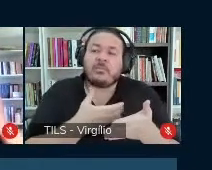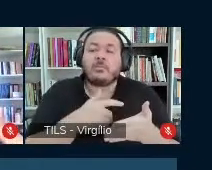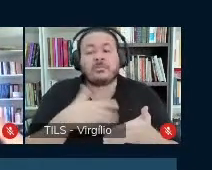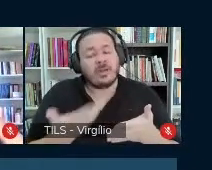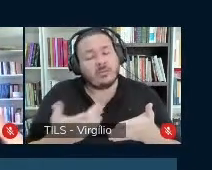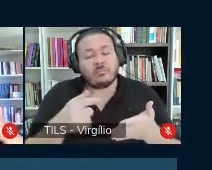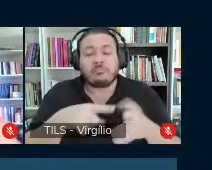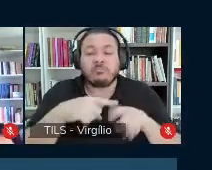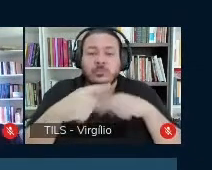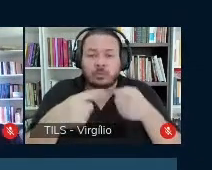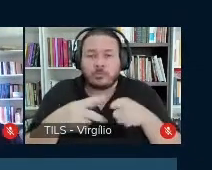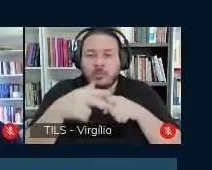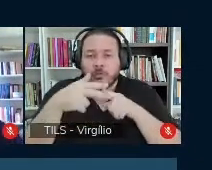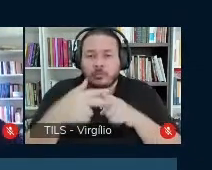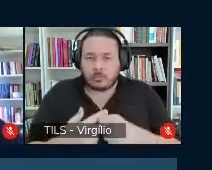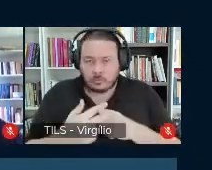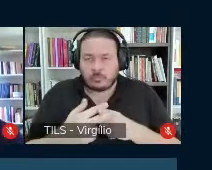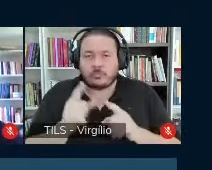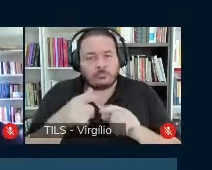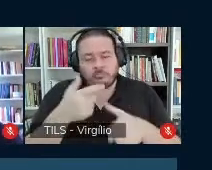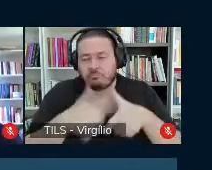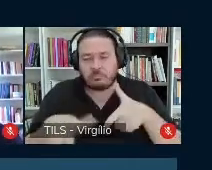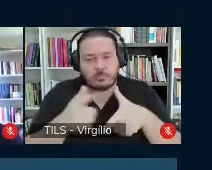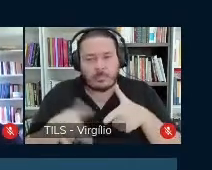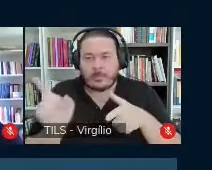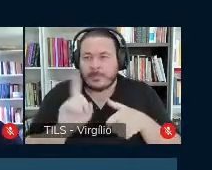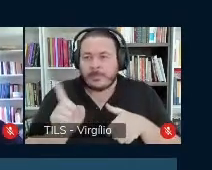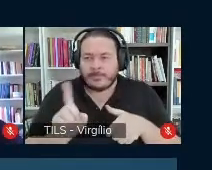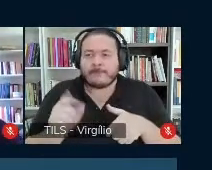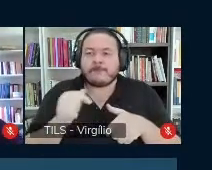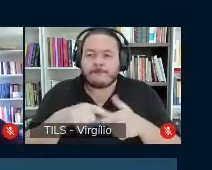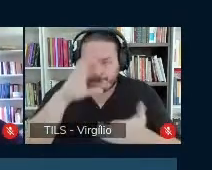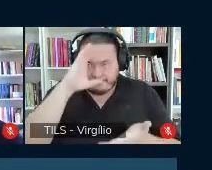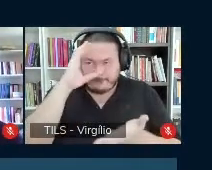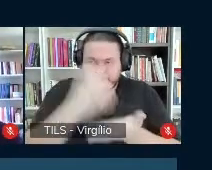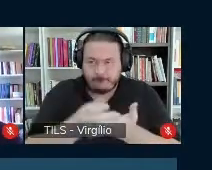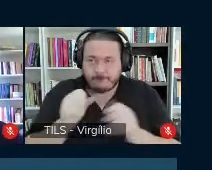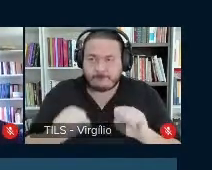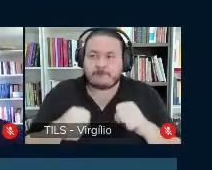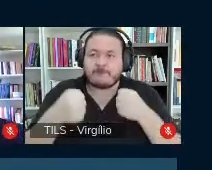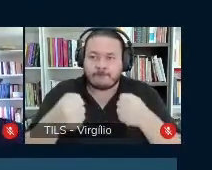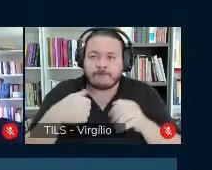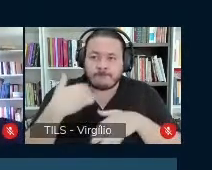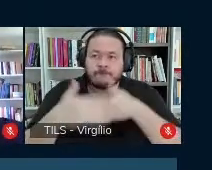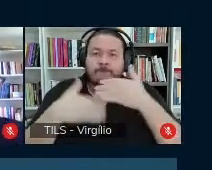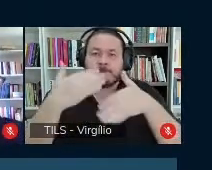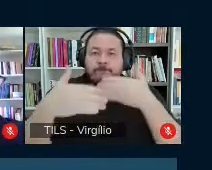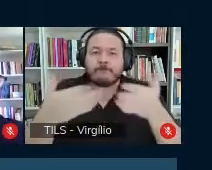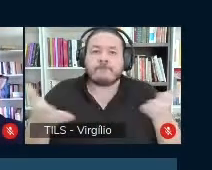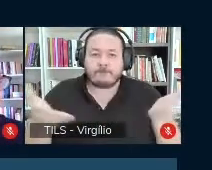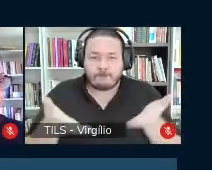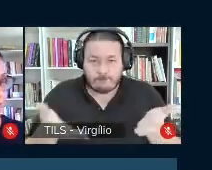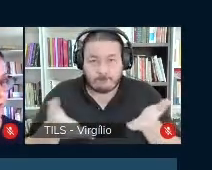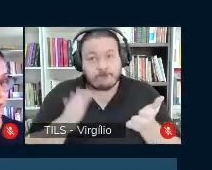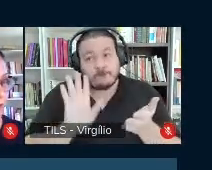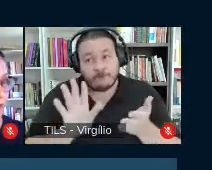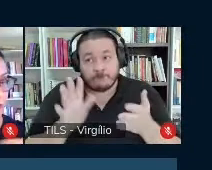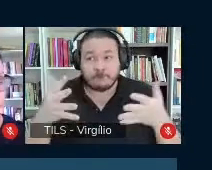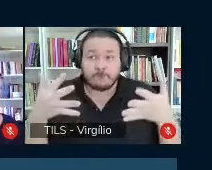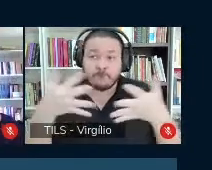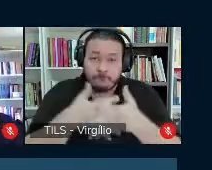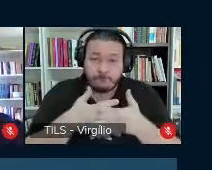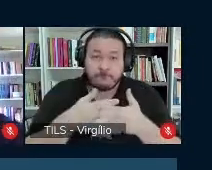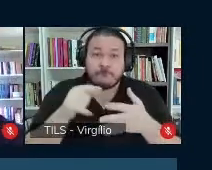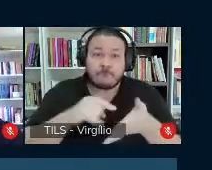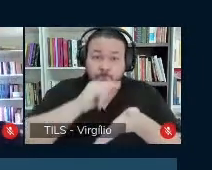vai ser, não interfere na questão da tese a ser desenvolvida, mas interfere